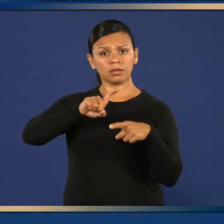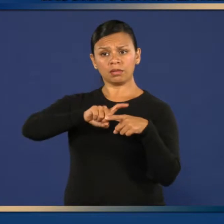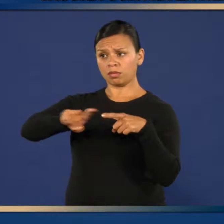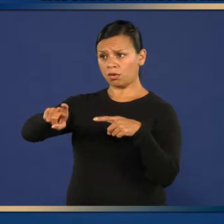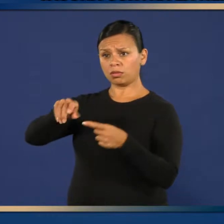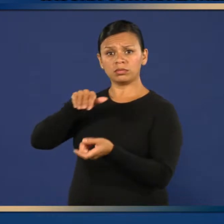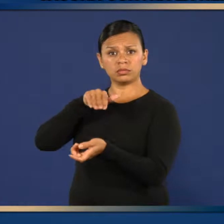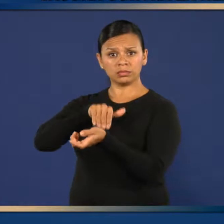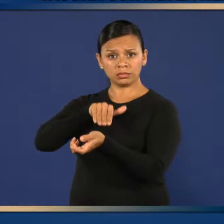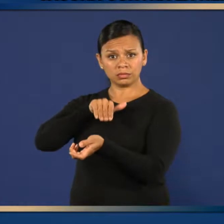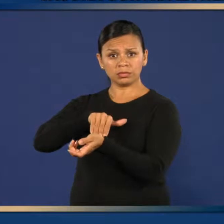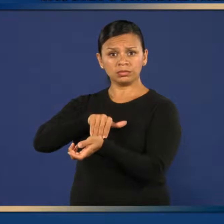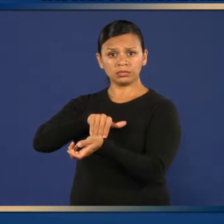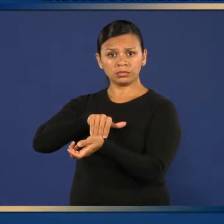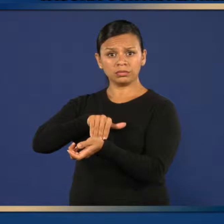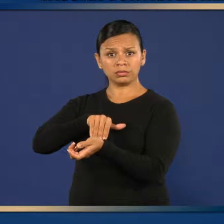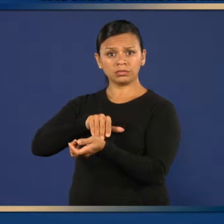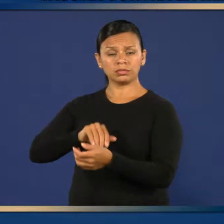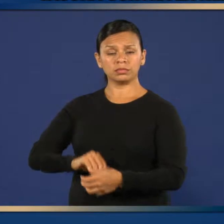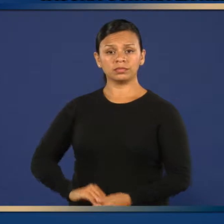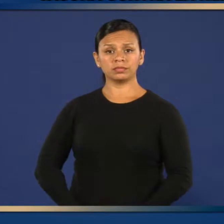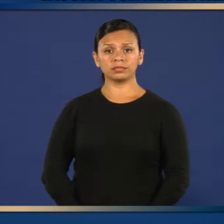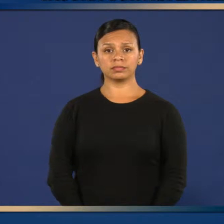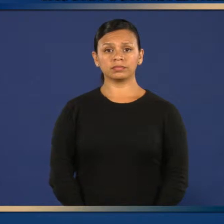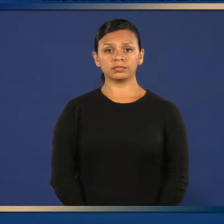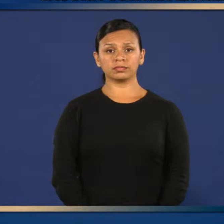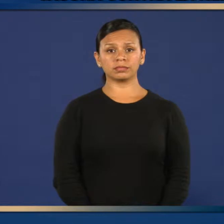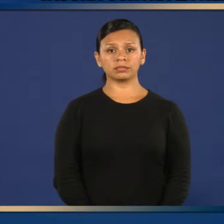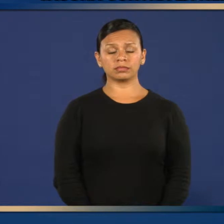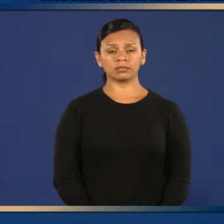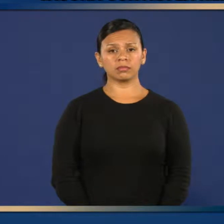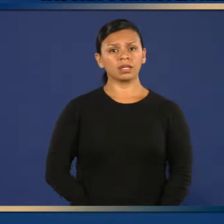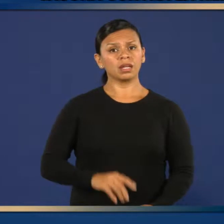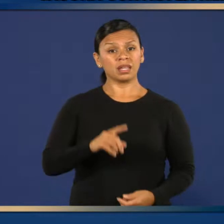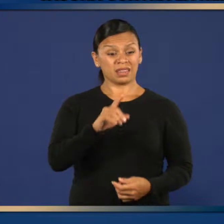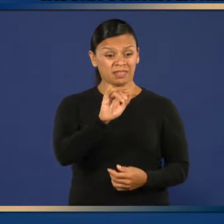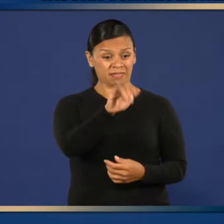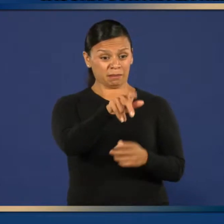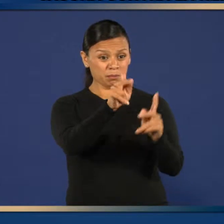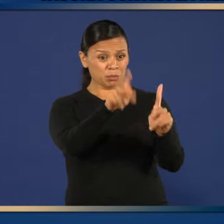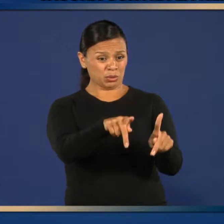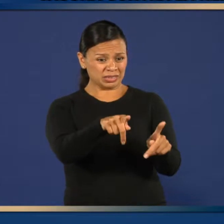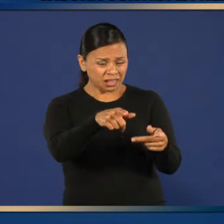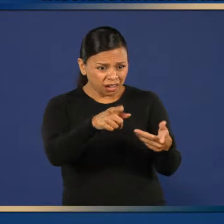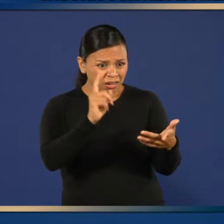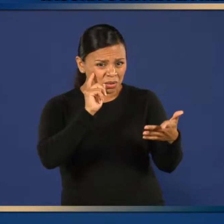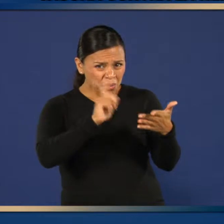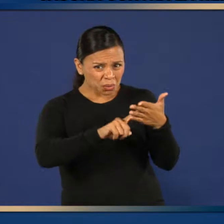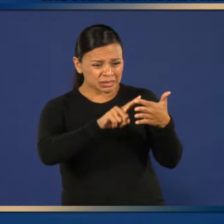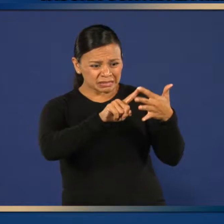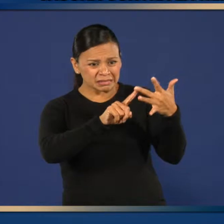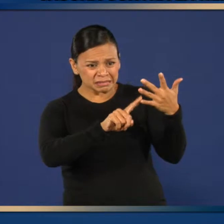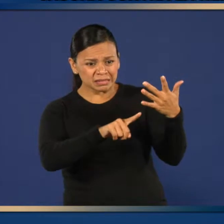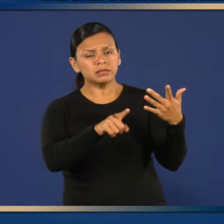llame a un médico o lleve a la persona inmediatamente a un médico